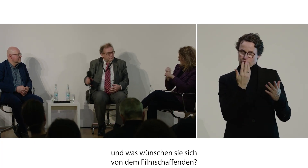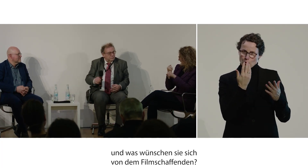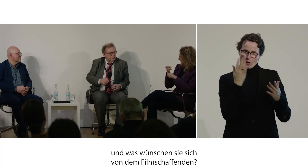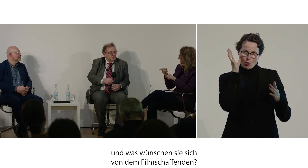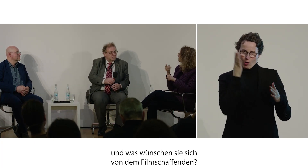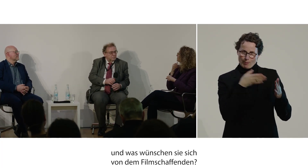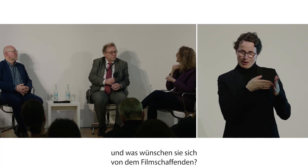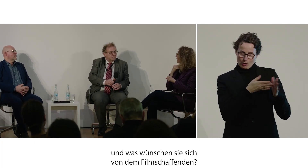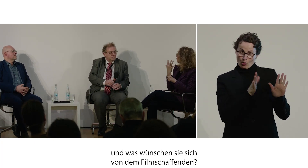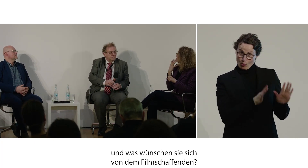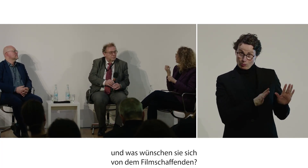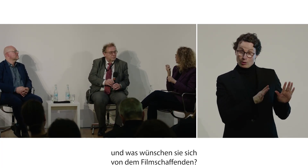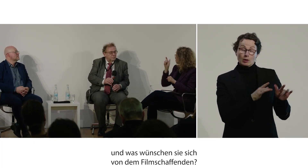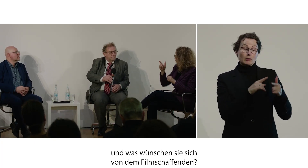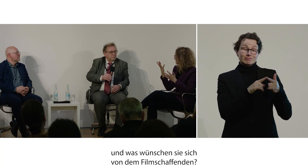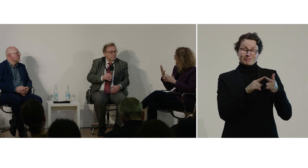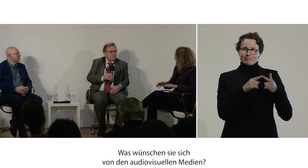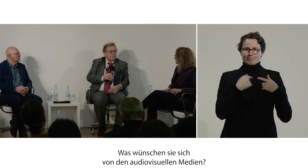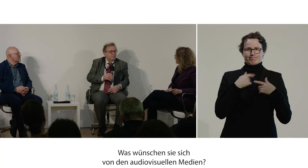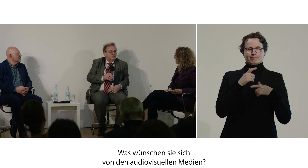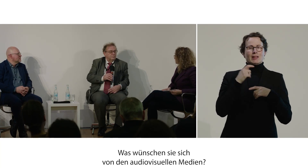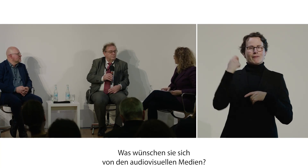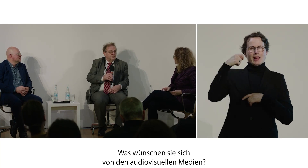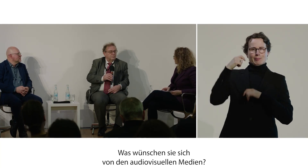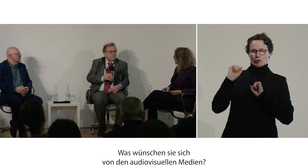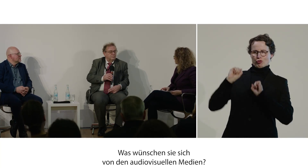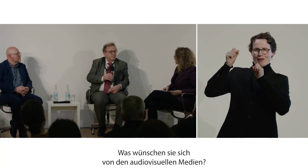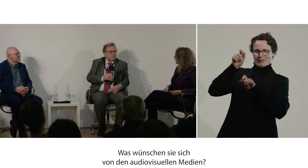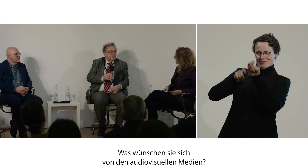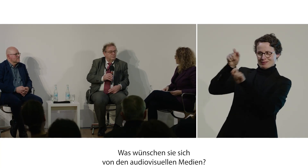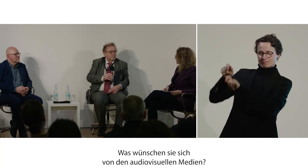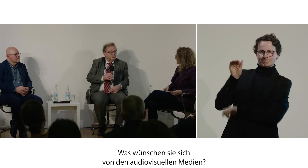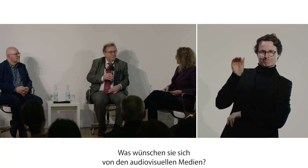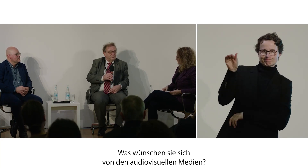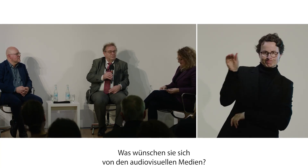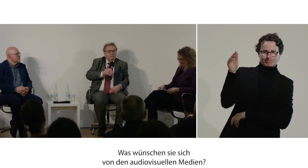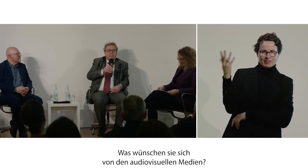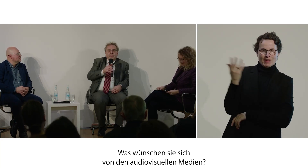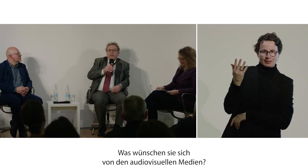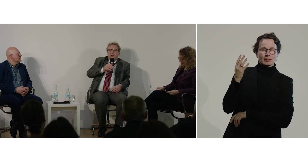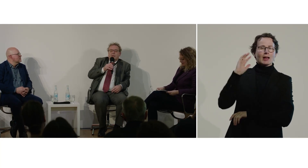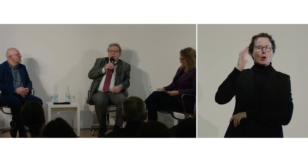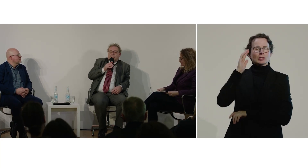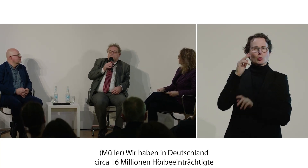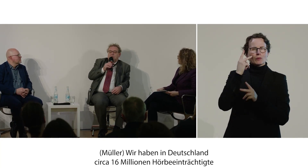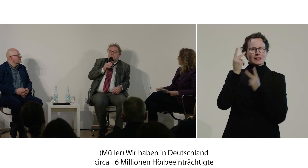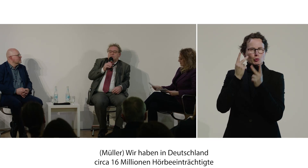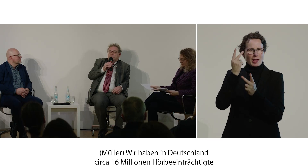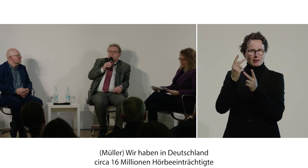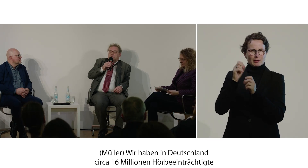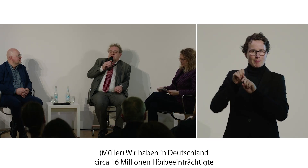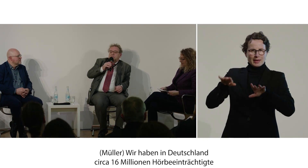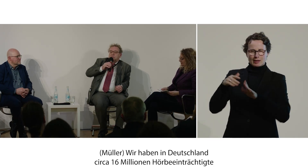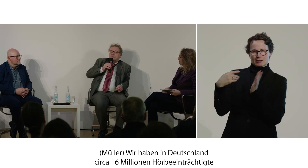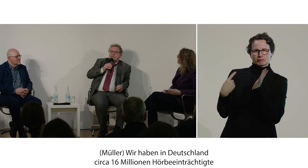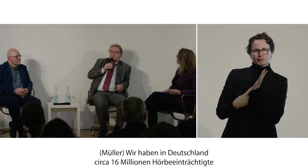wünschen Sie sich von den Filmschaffenden? Was wünschen Sie sich von den audiovisuellen Medien? Wir haben